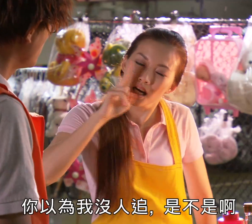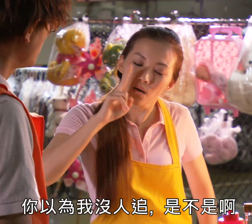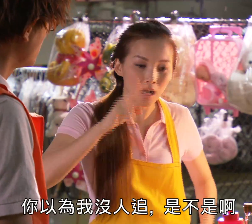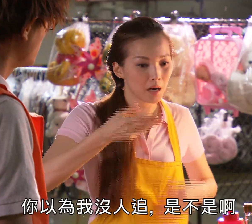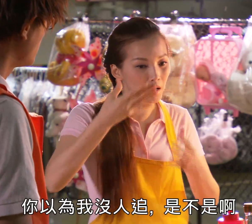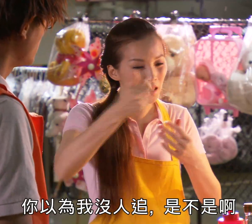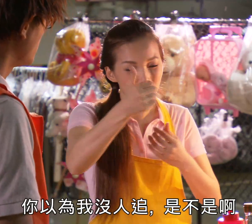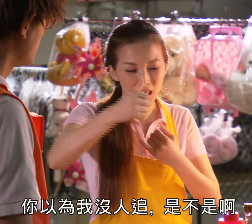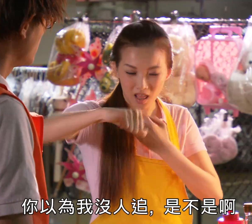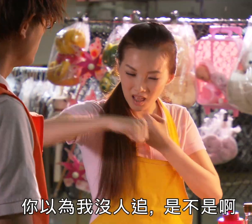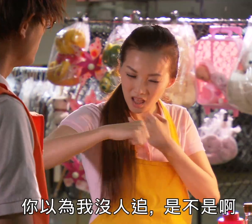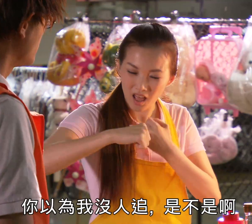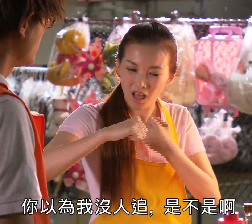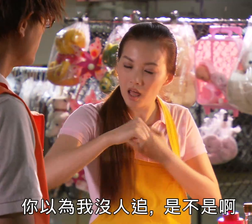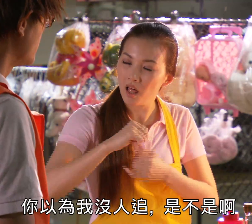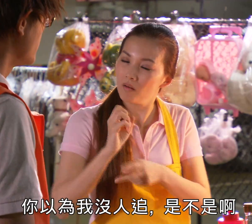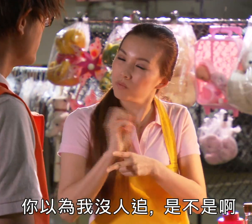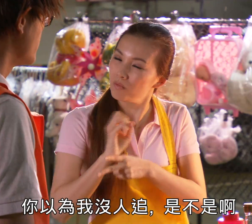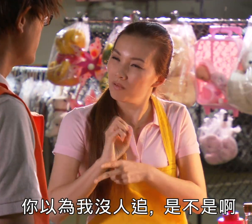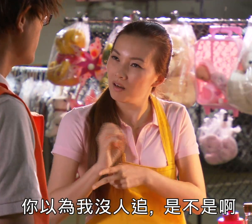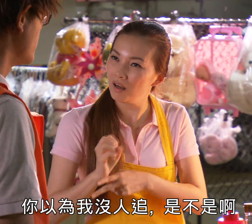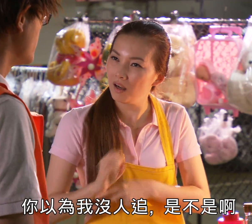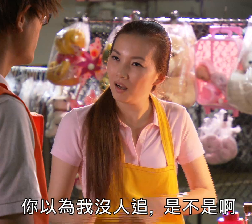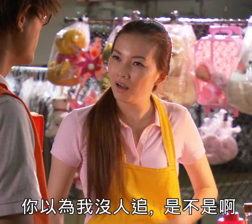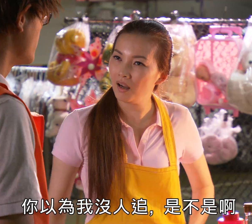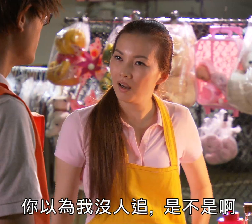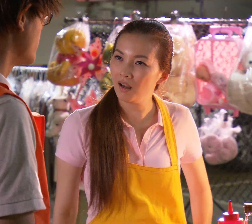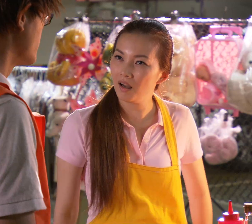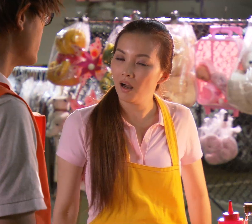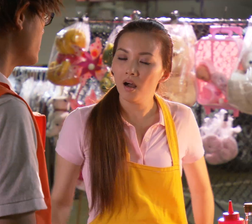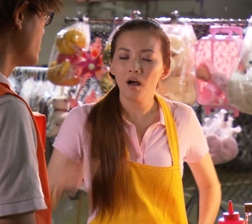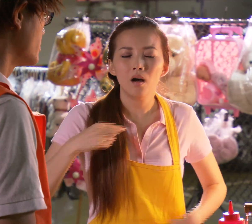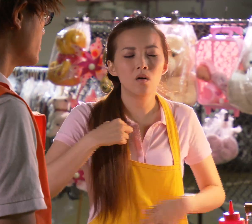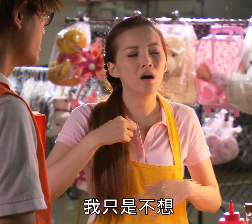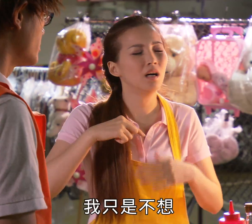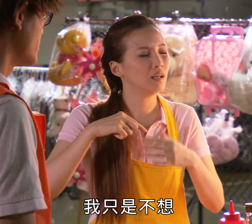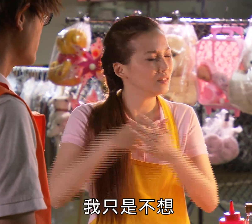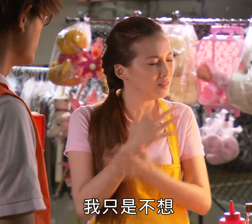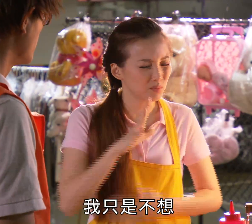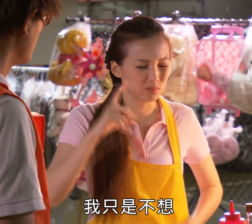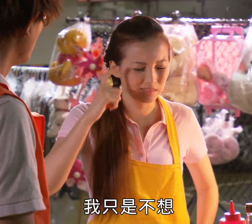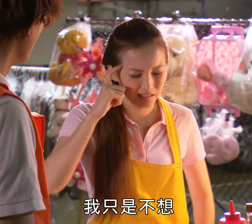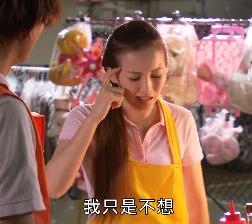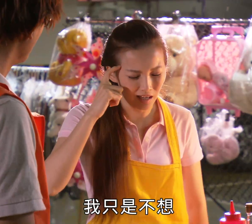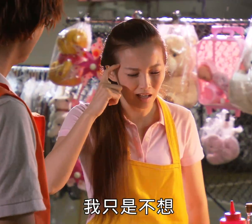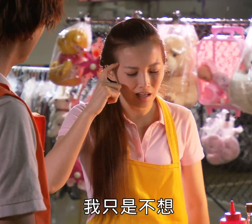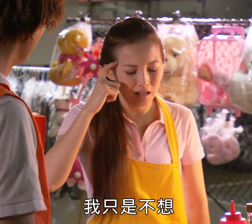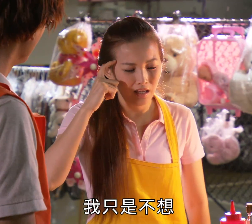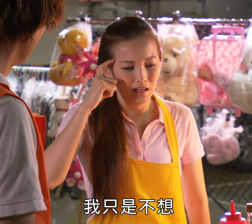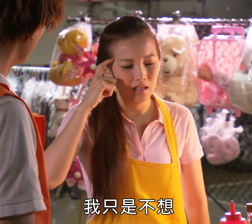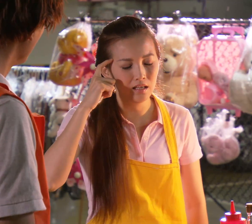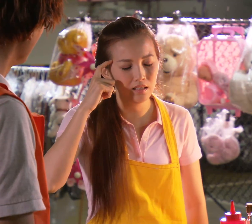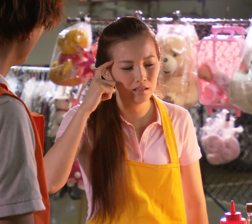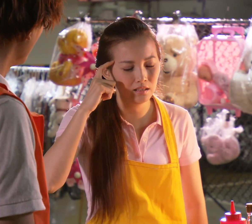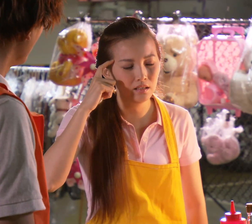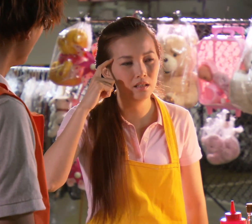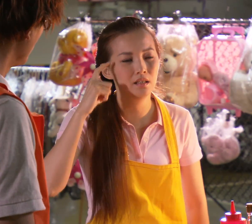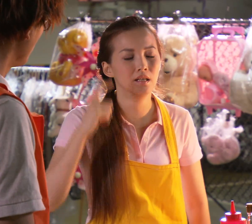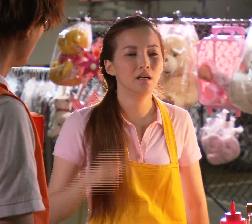你以为我没人追是不是啊？我只是不想，